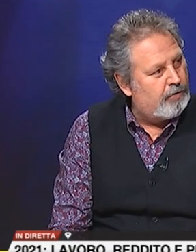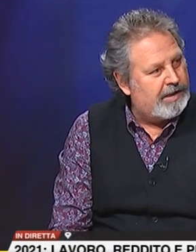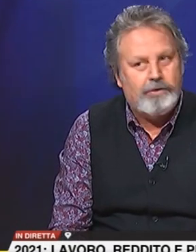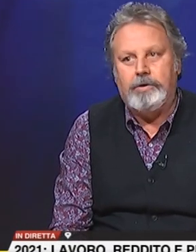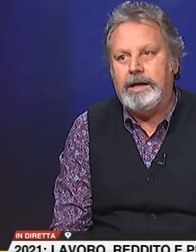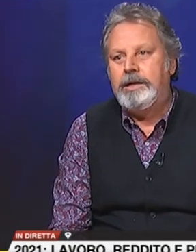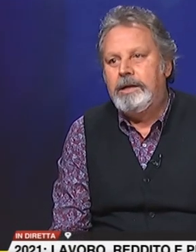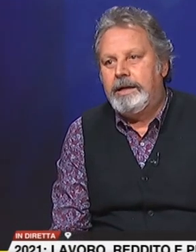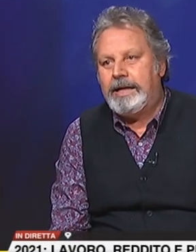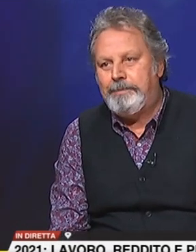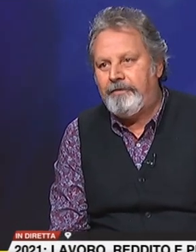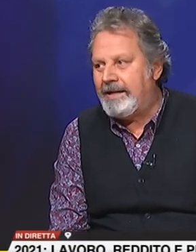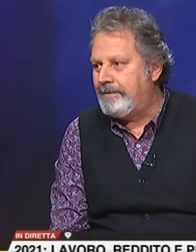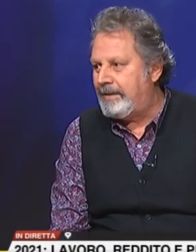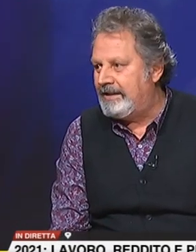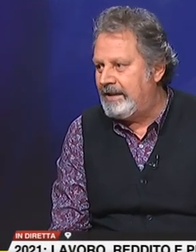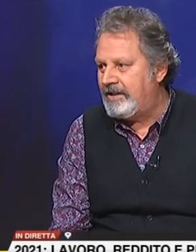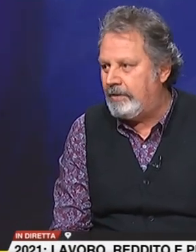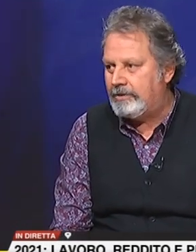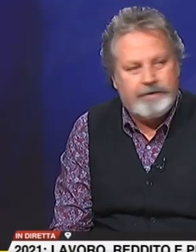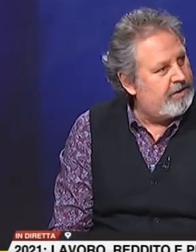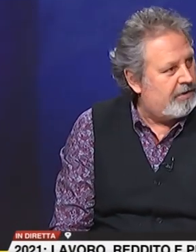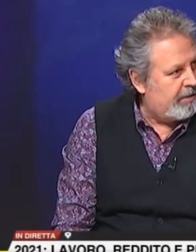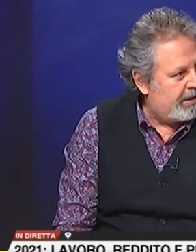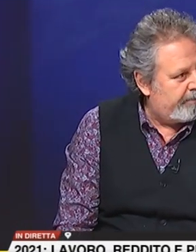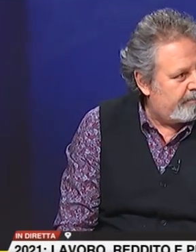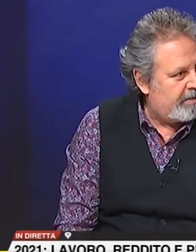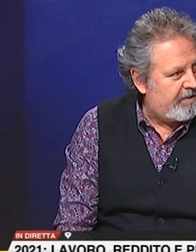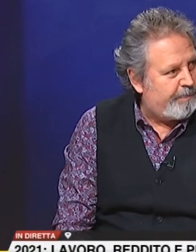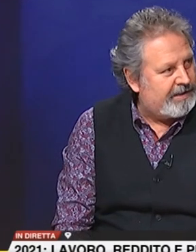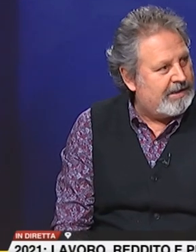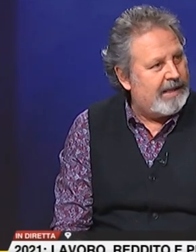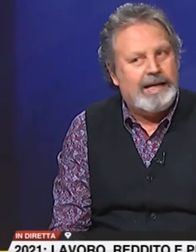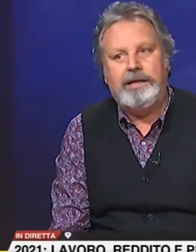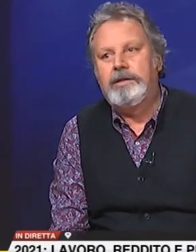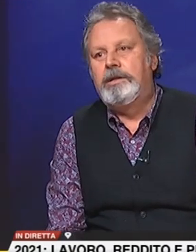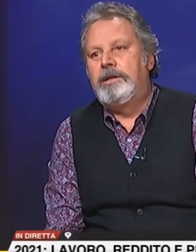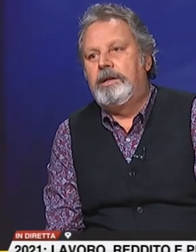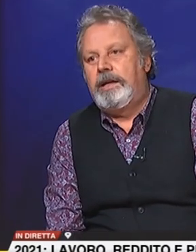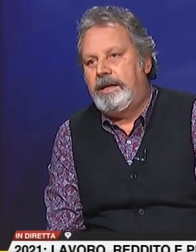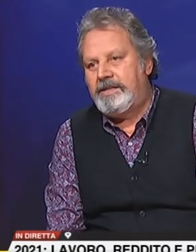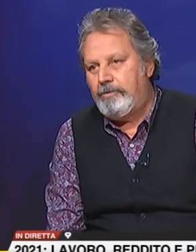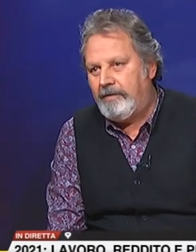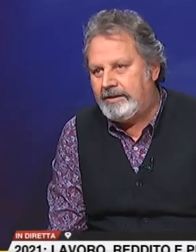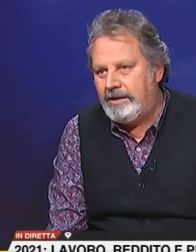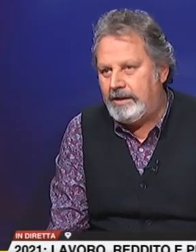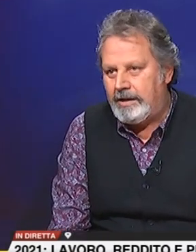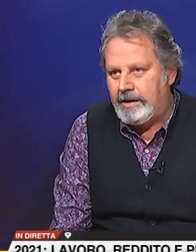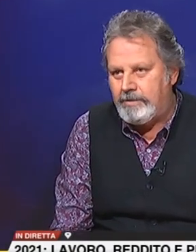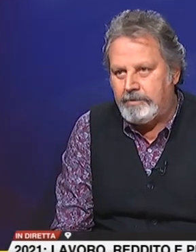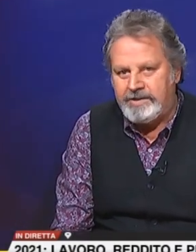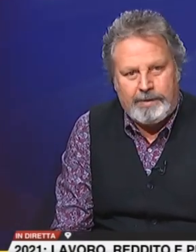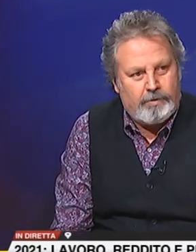dal comune di allora e che per farci partire ci ha donato 25 lire. Siamo partiti da là e siamo arrivati